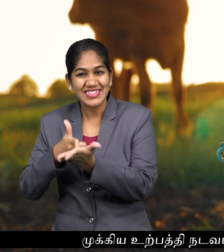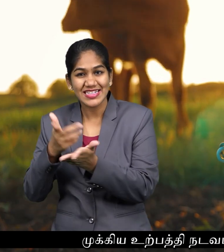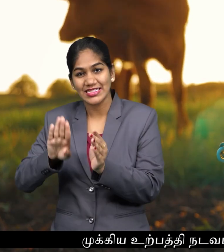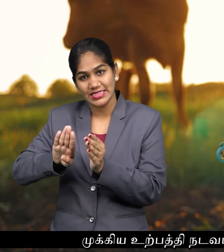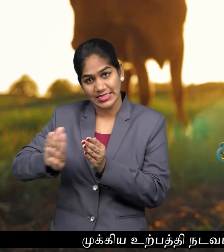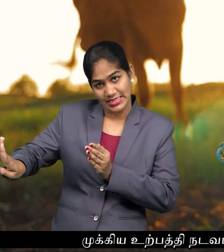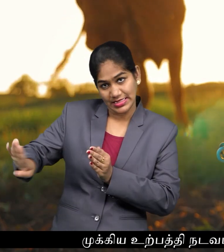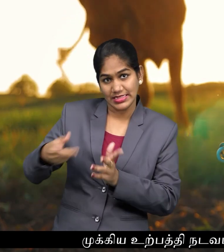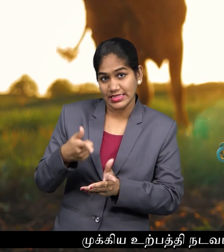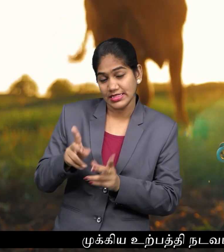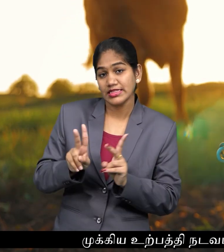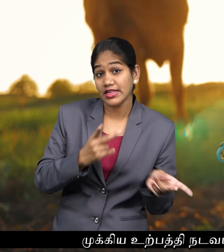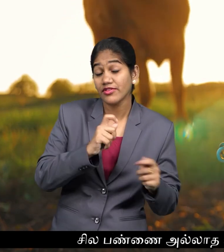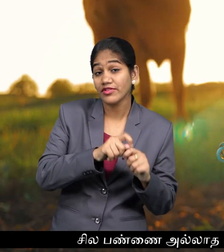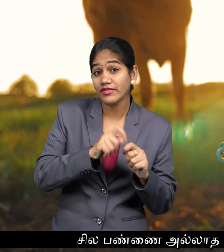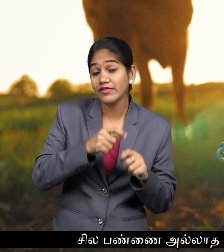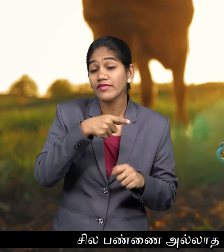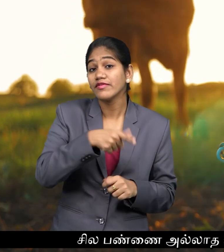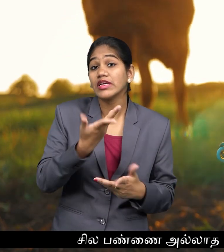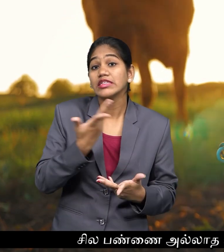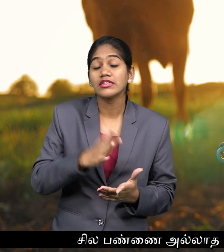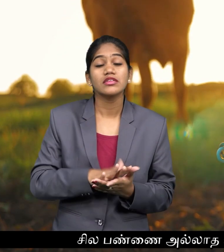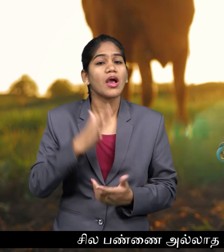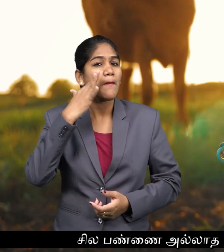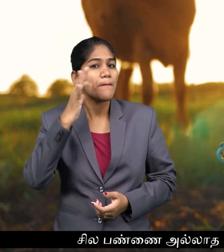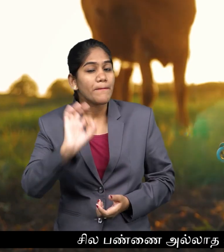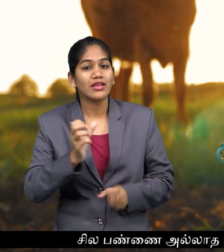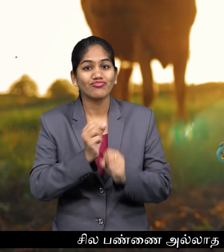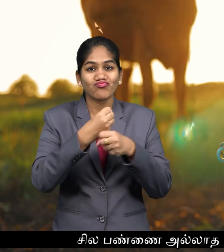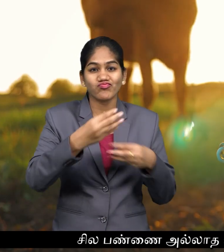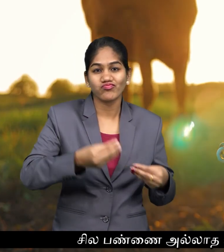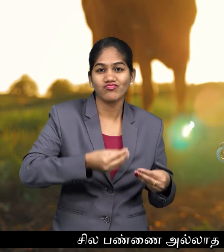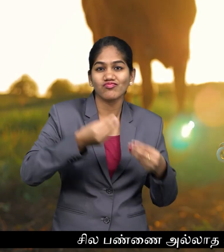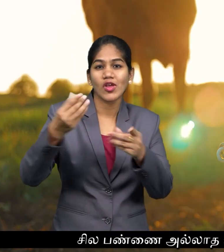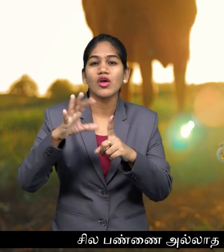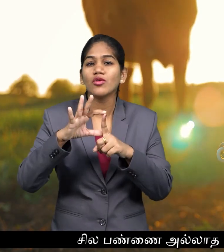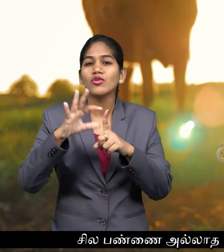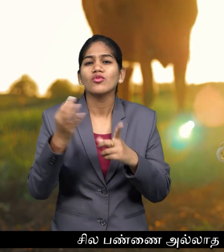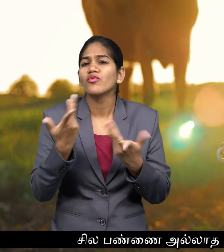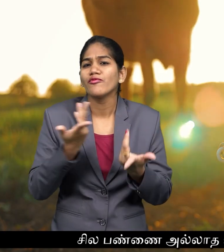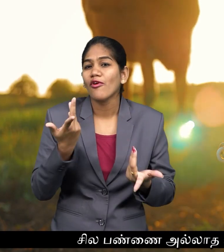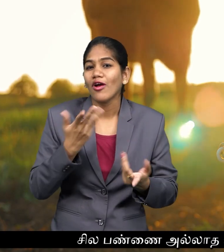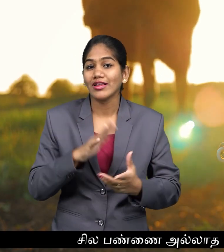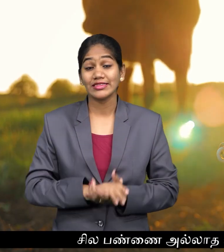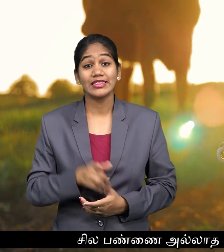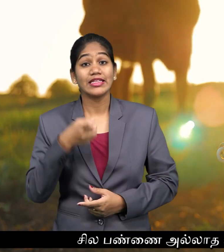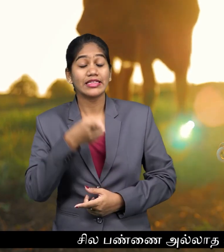பணிகளுக்கான விவசாயத்தை தவிர சில பண்ணை அல்லாத உற்பத்தி பணிகள் உள்ளன.